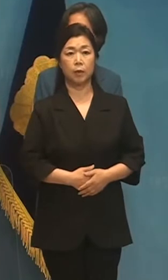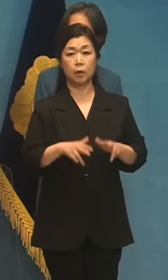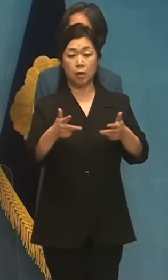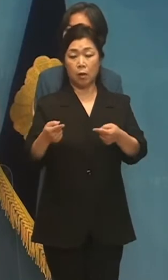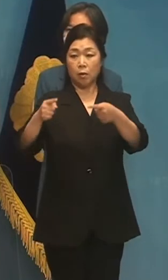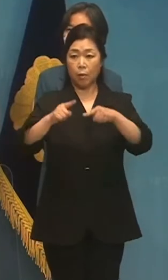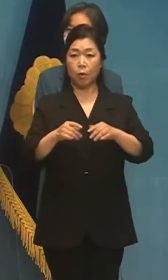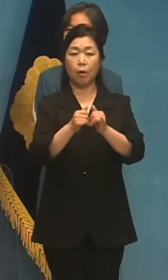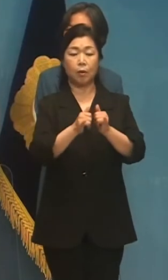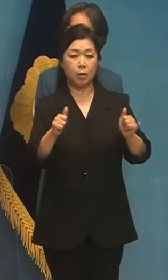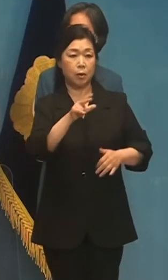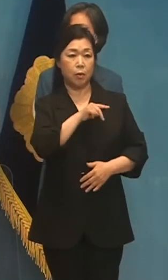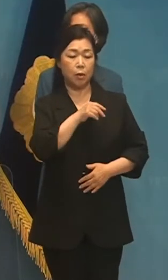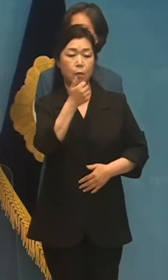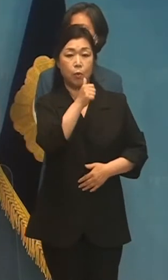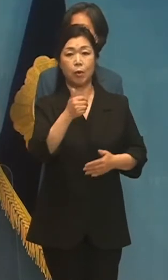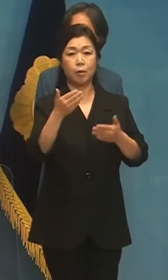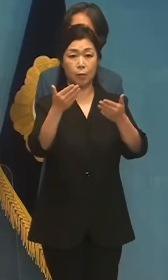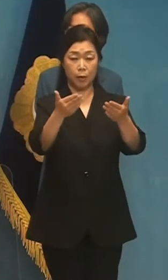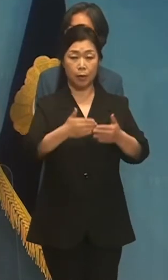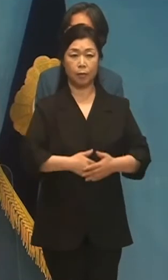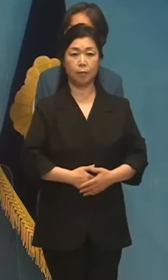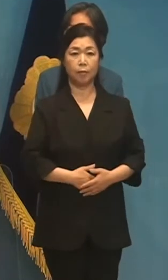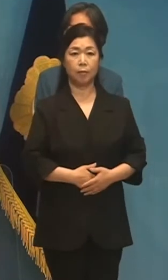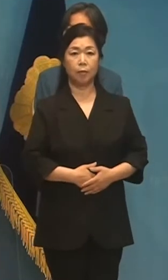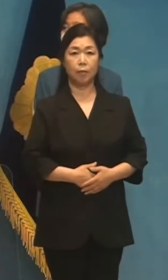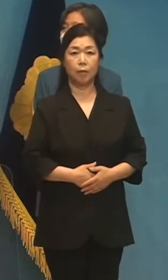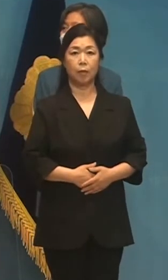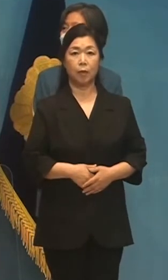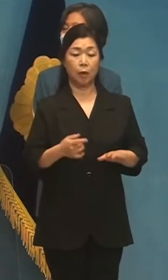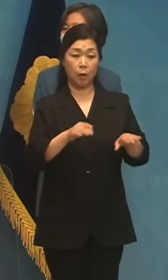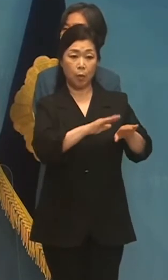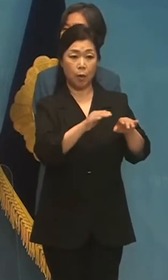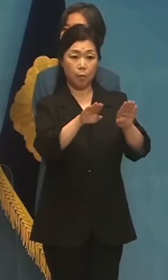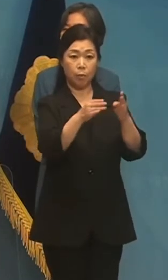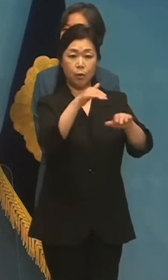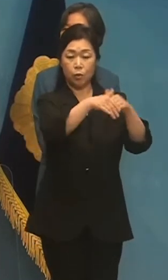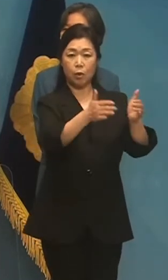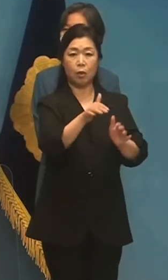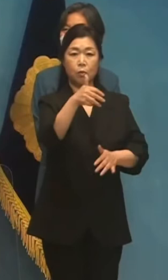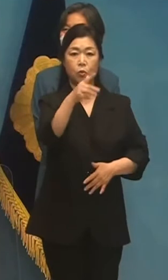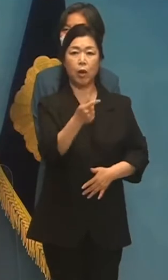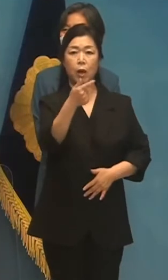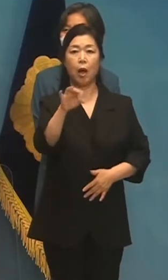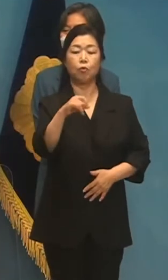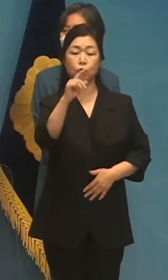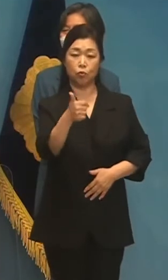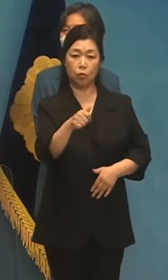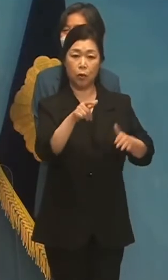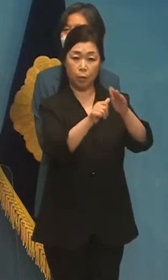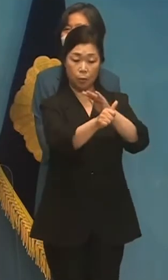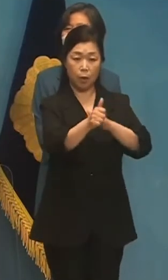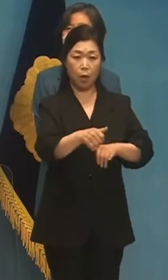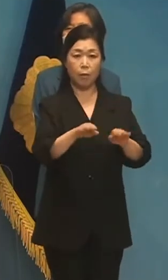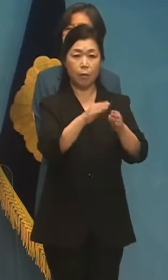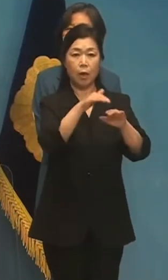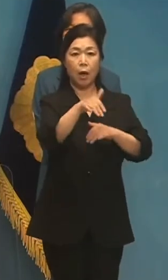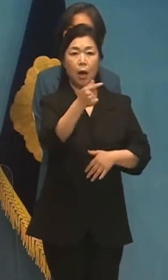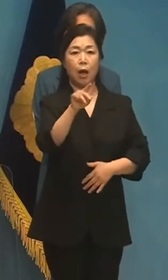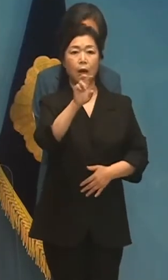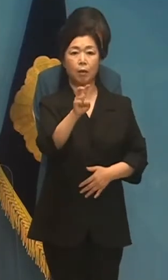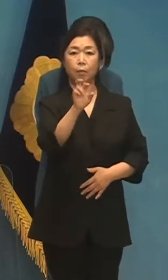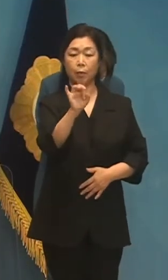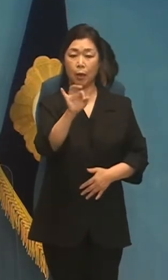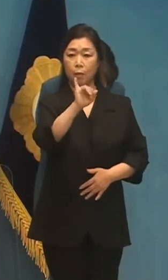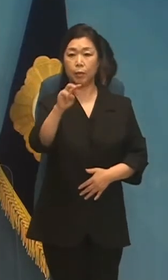먼저 이제 참석하신 의원님부터 소개하겠습니다. 옆으로 열린민주당 최강욱 대표님 오셨습니다. 그리고 열린민주당의 강민정